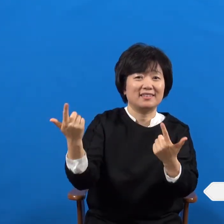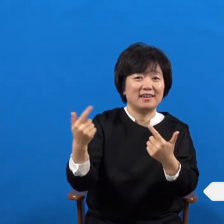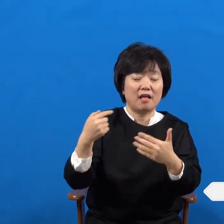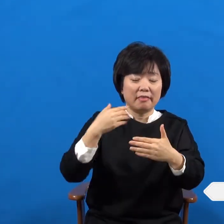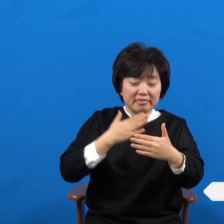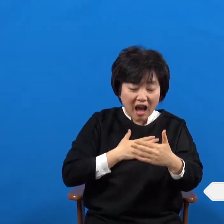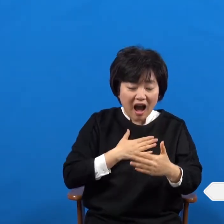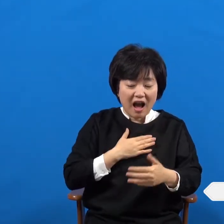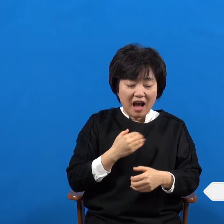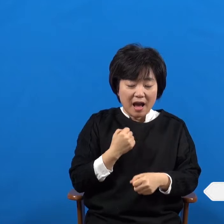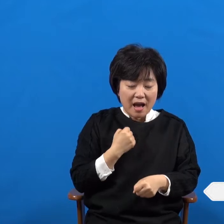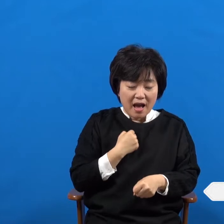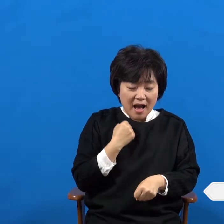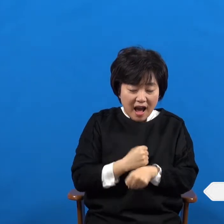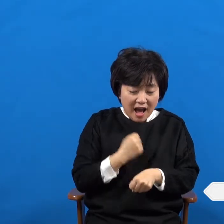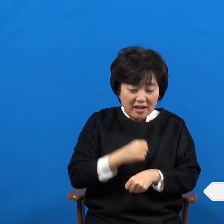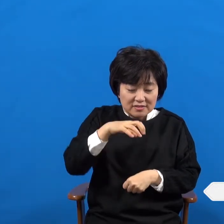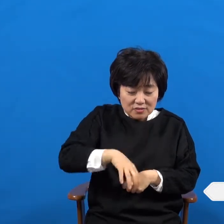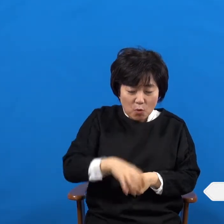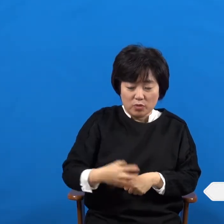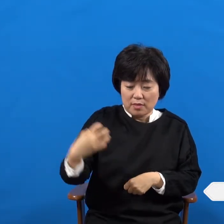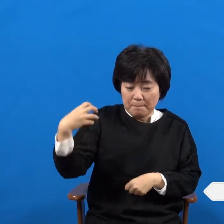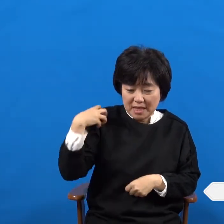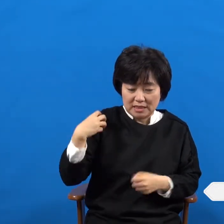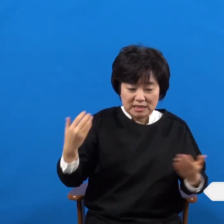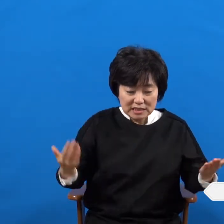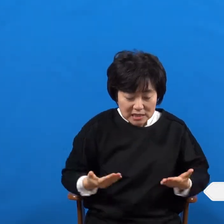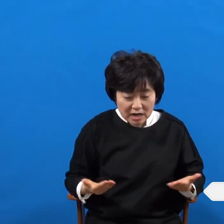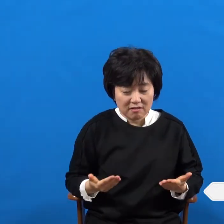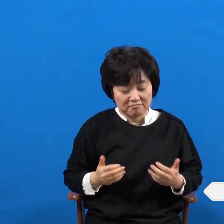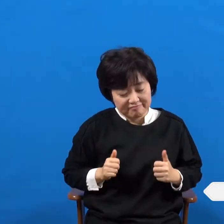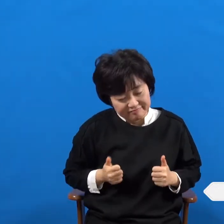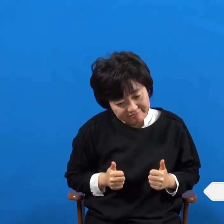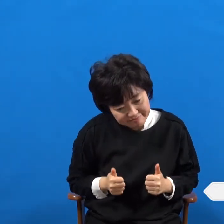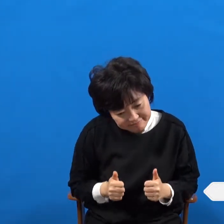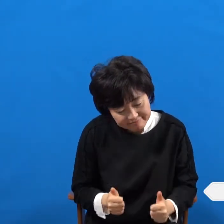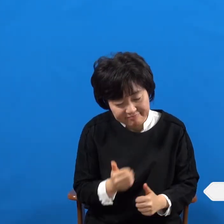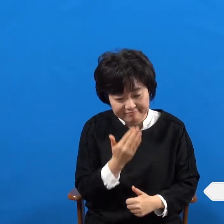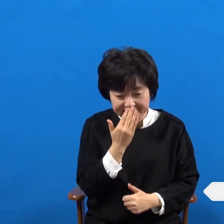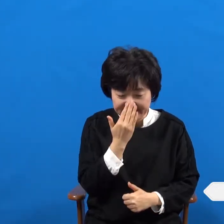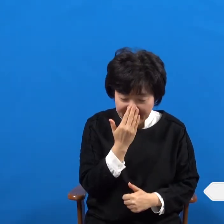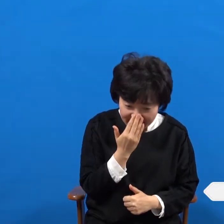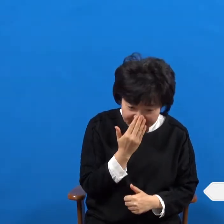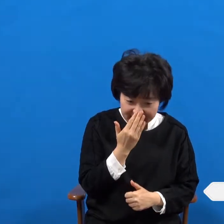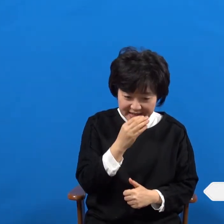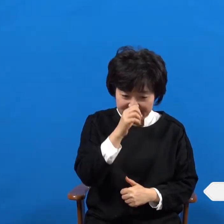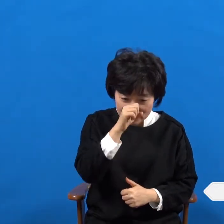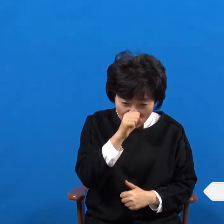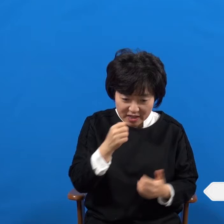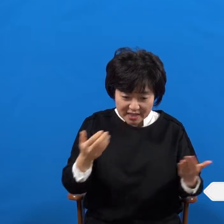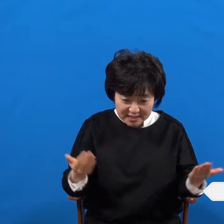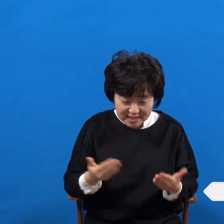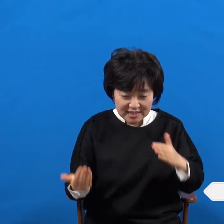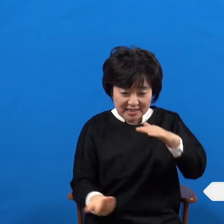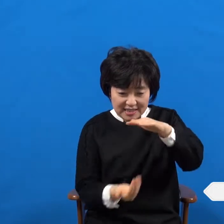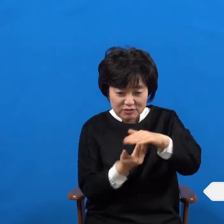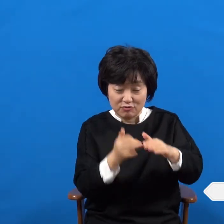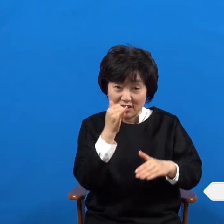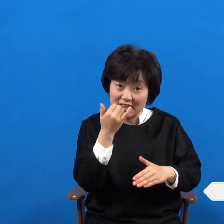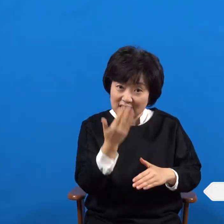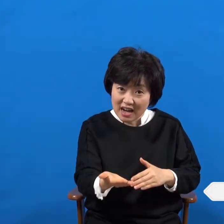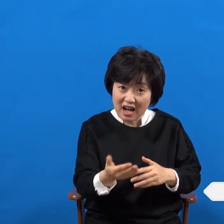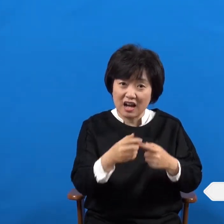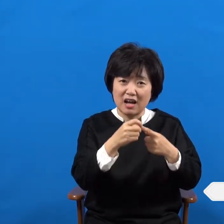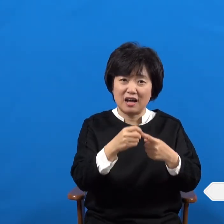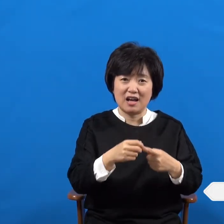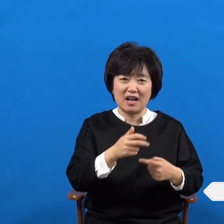있는 곳에서 적지만 착하고 선한 일이 이루어지고 있는가? 우리는